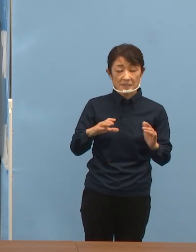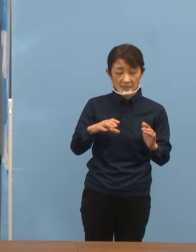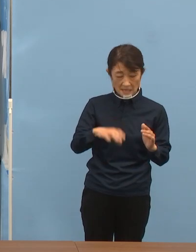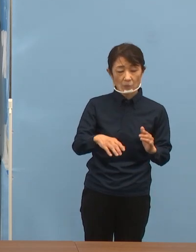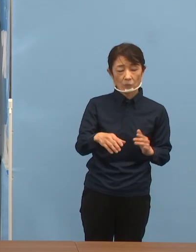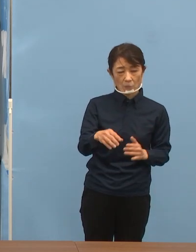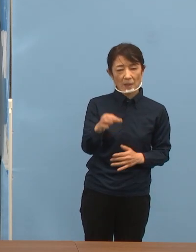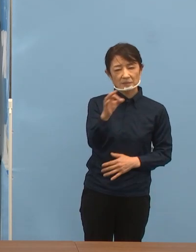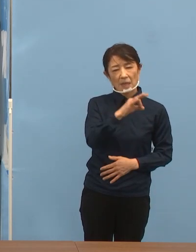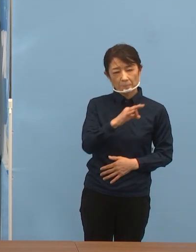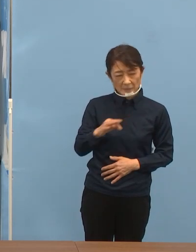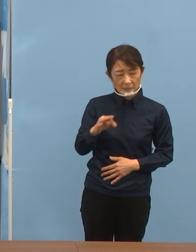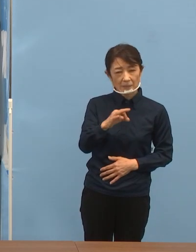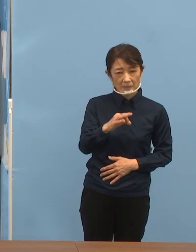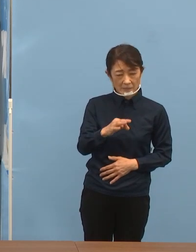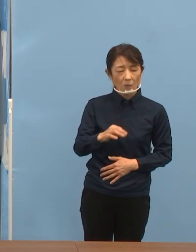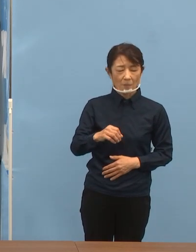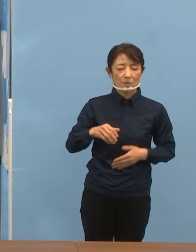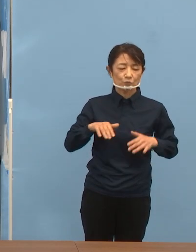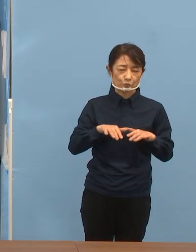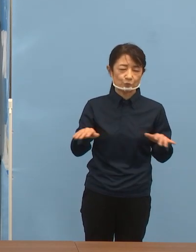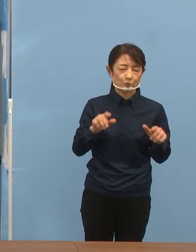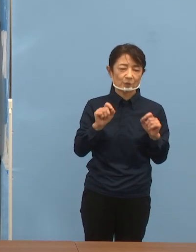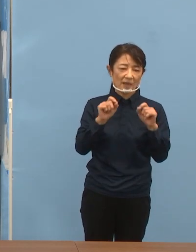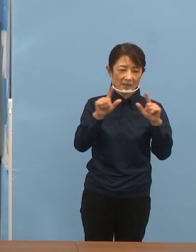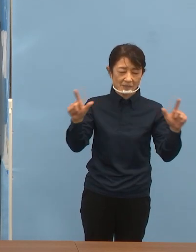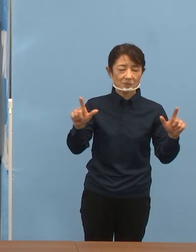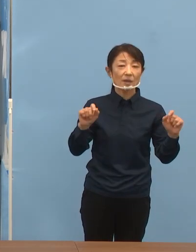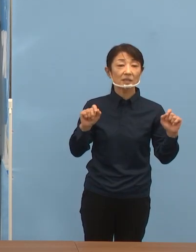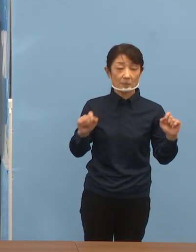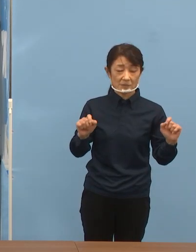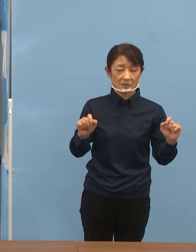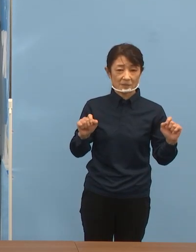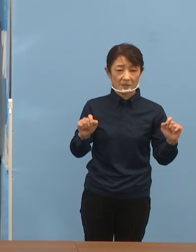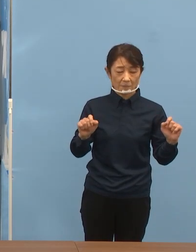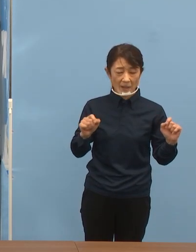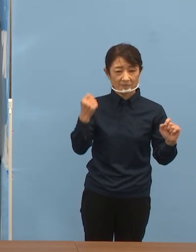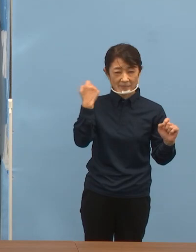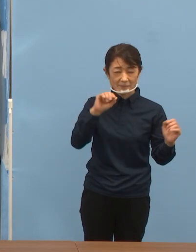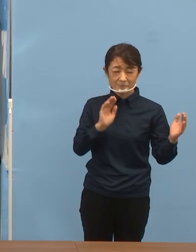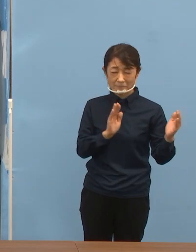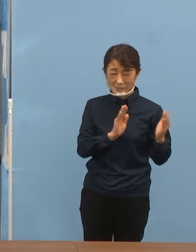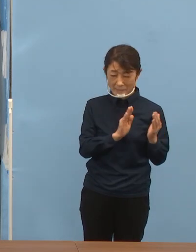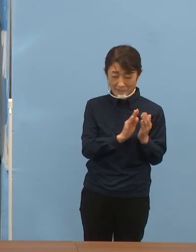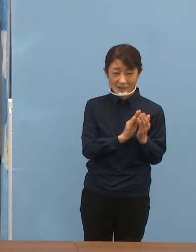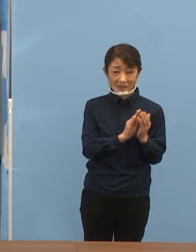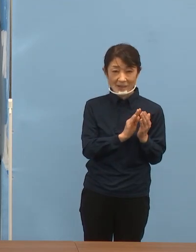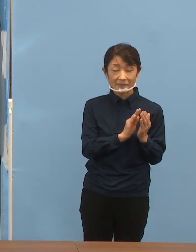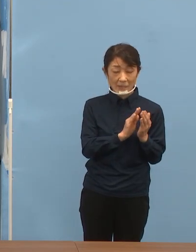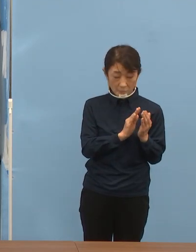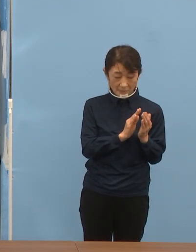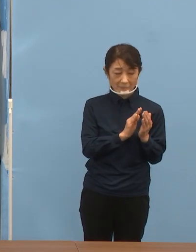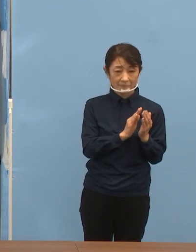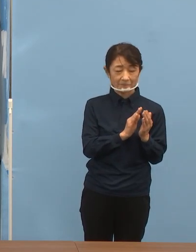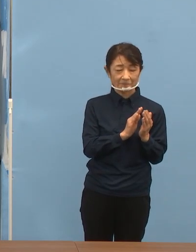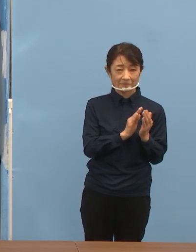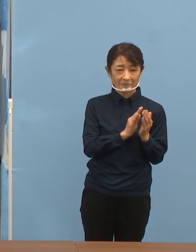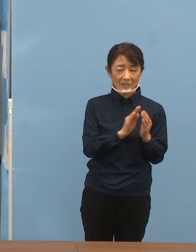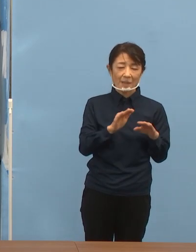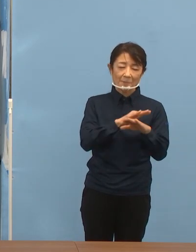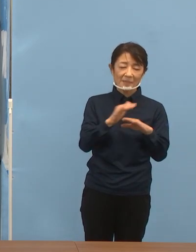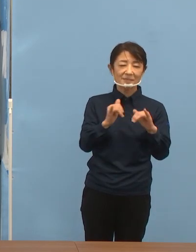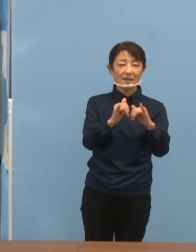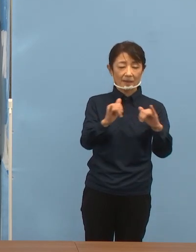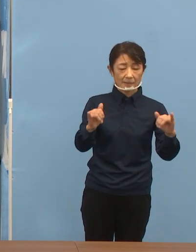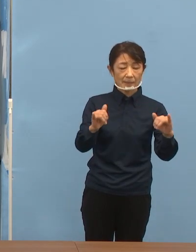普及啓発を行っているところでございます。そろそろお中元の時期になってまいりました。大切な方